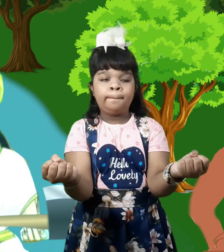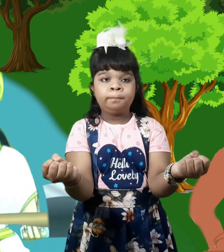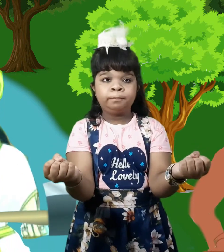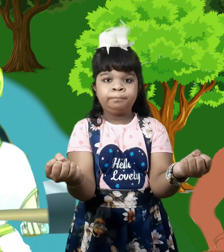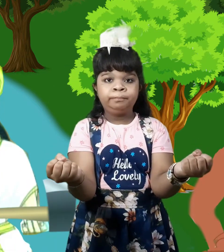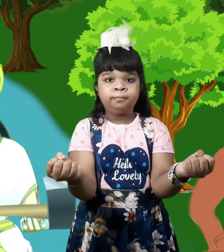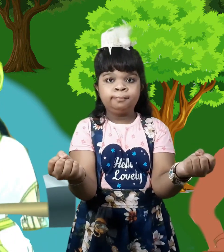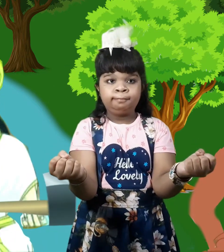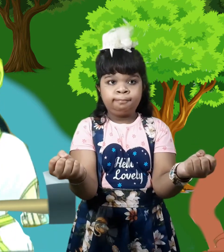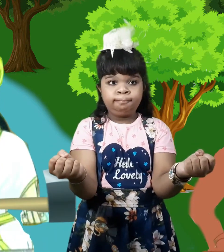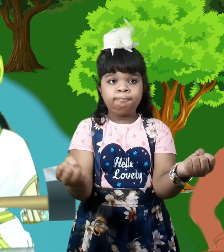और कही,